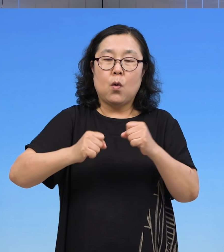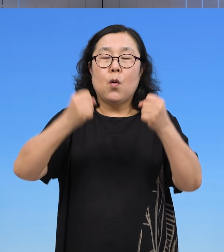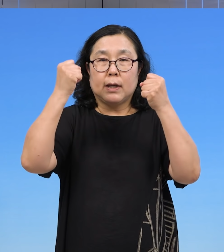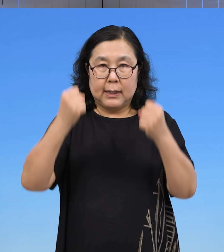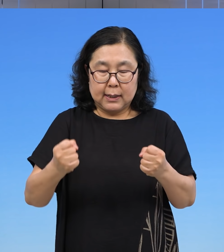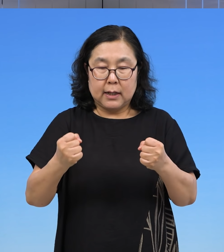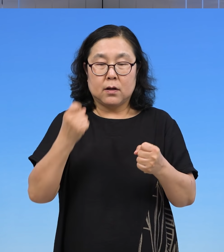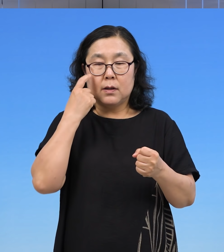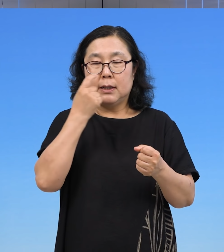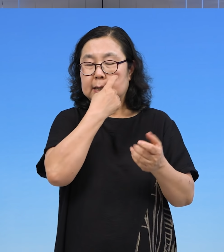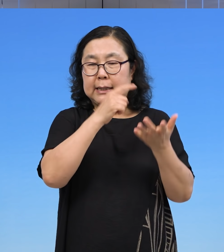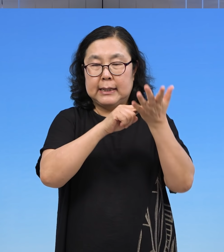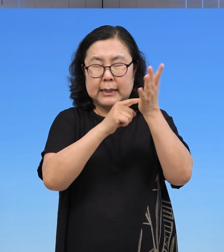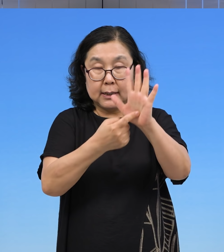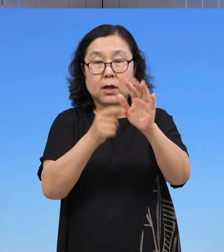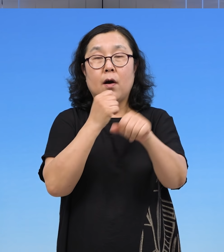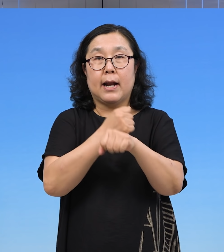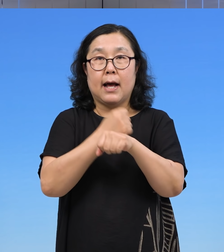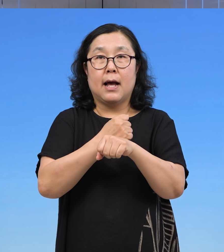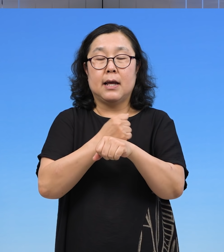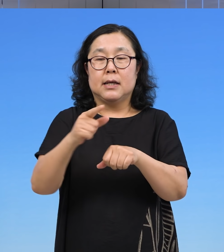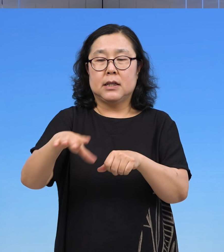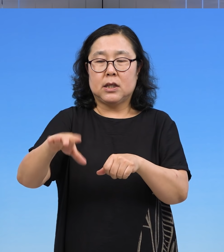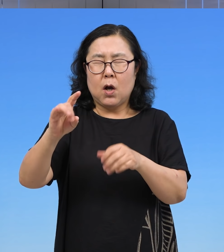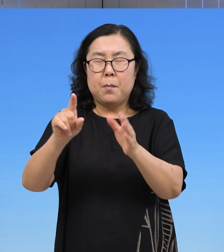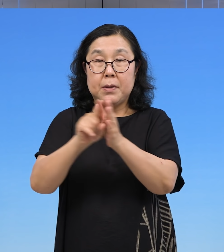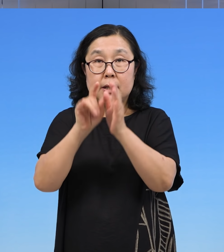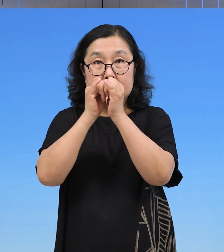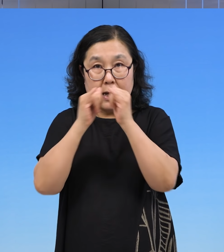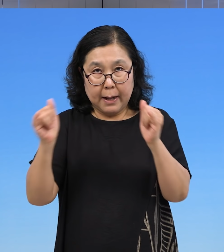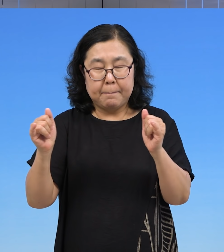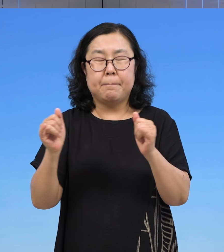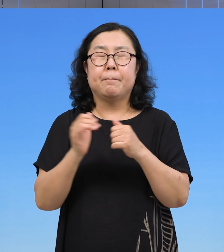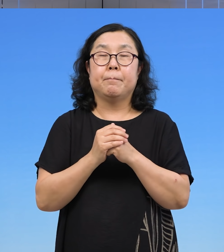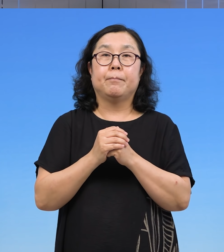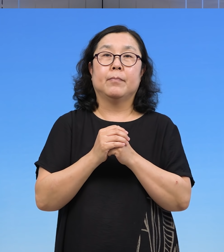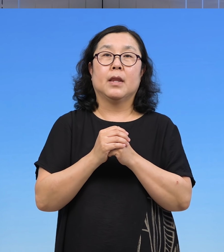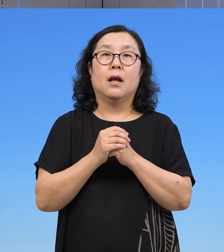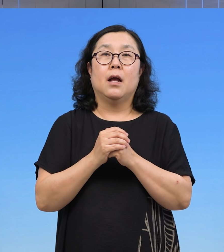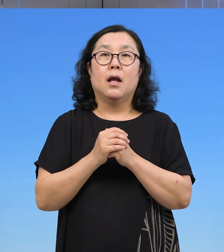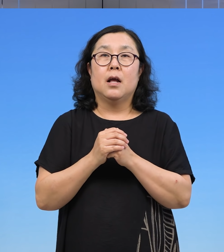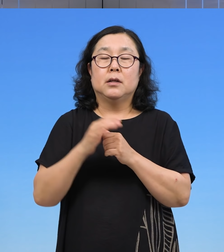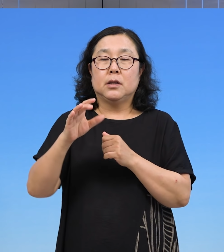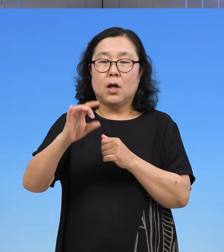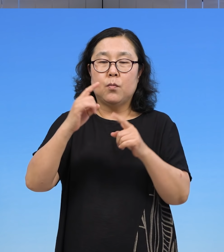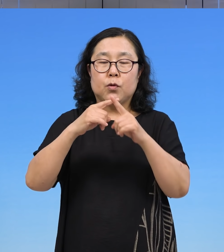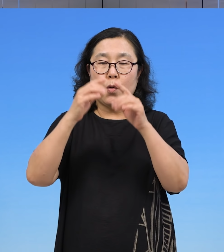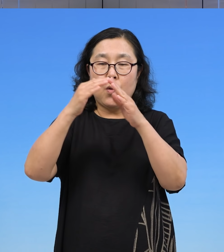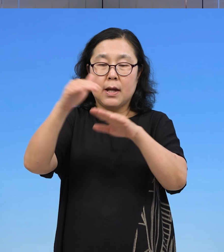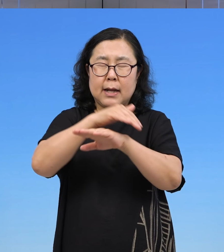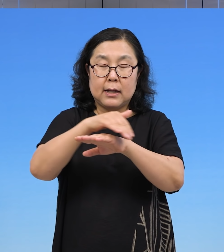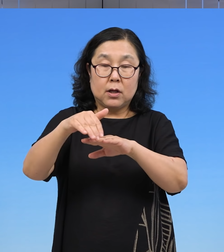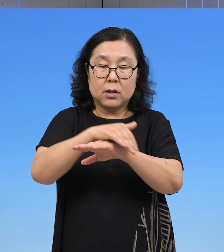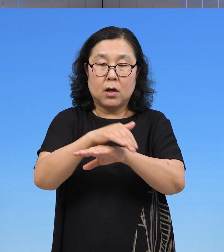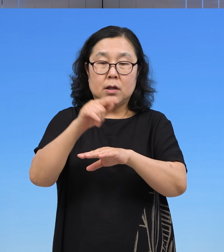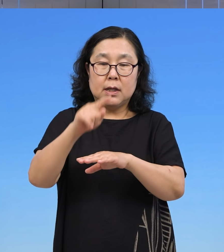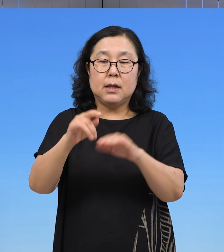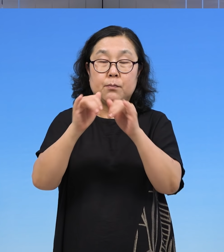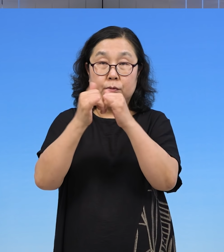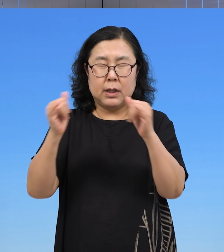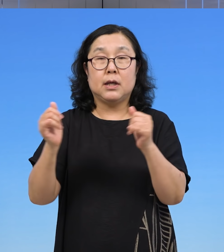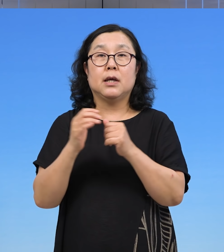여러분 이 초신자분 생전의 교회라는 데를 처음 들어오신 이분께서 이